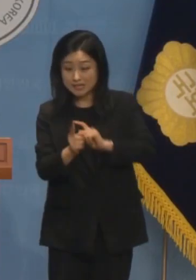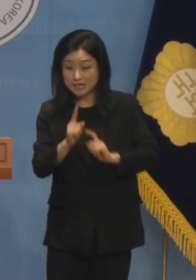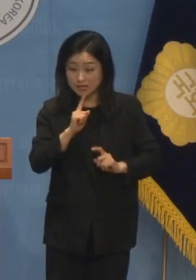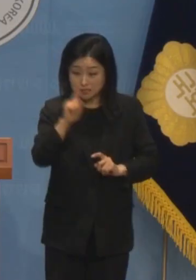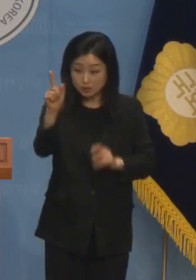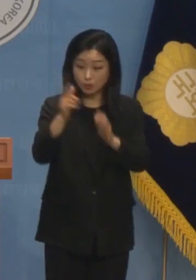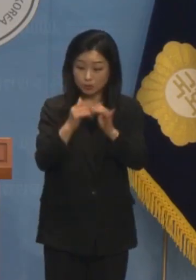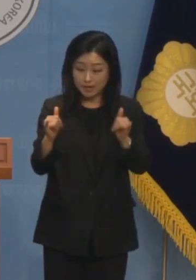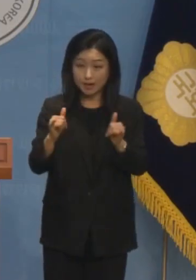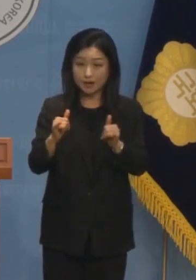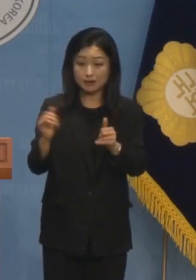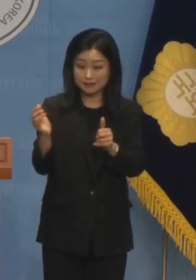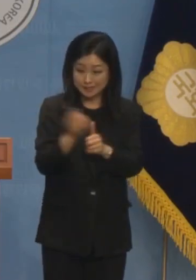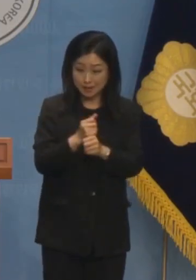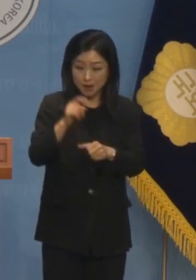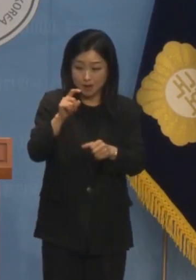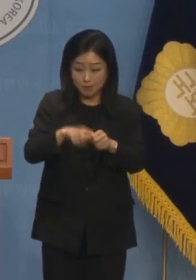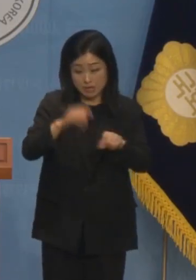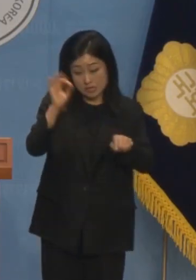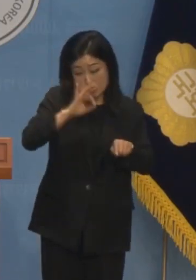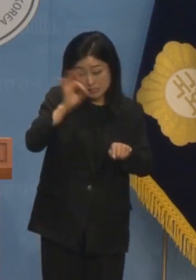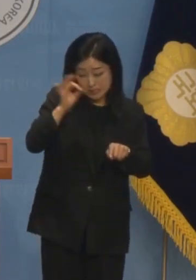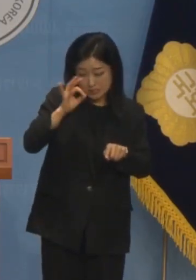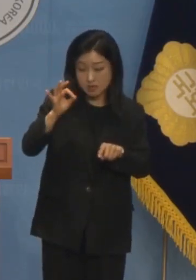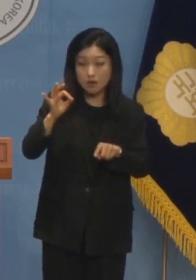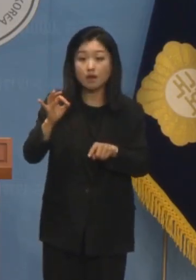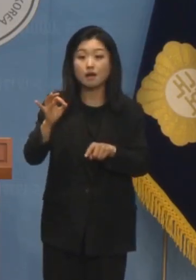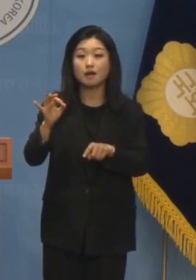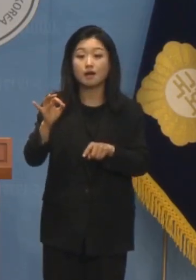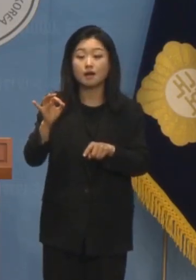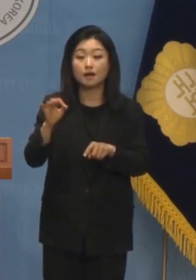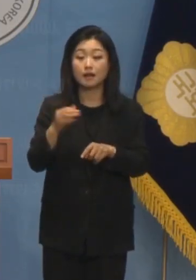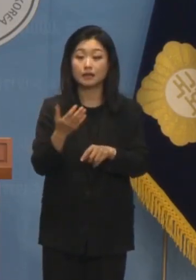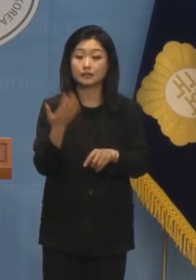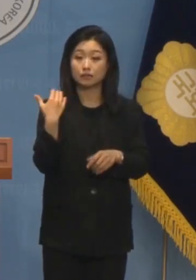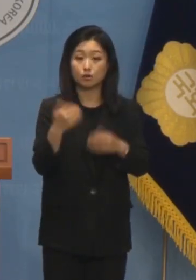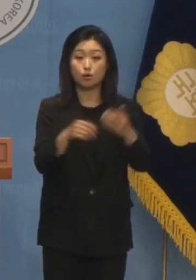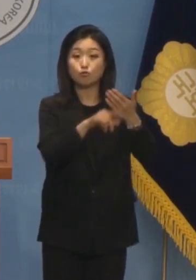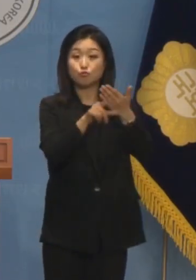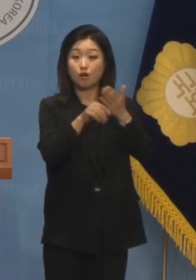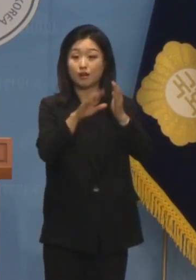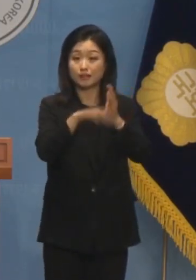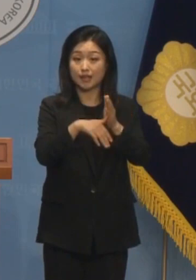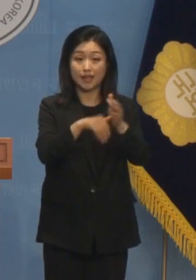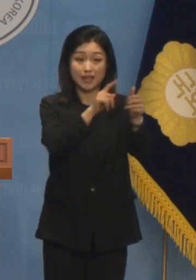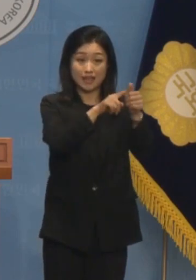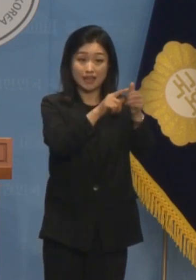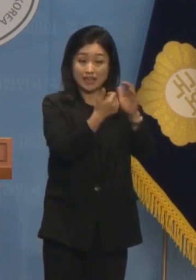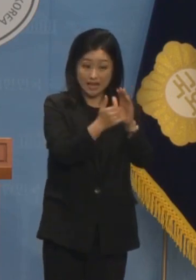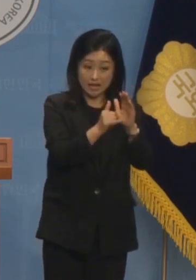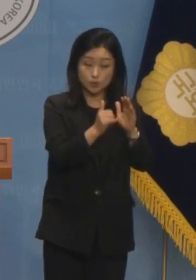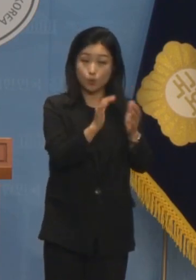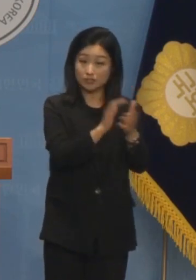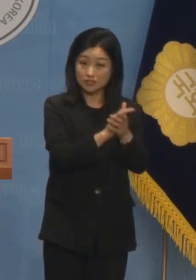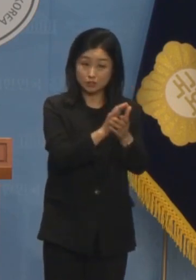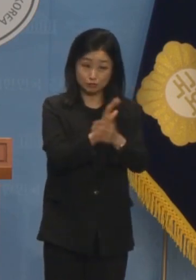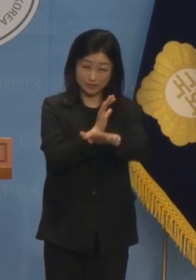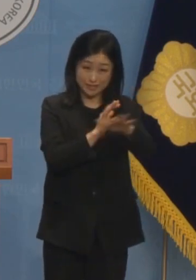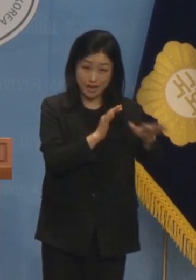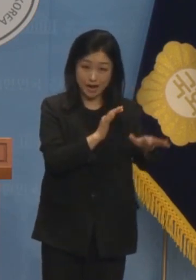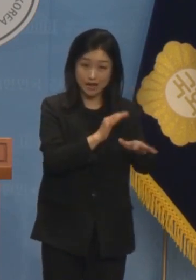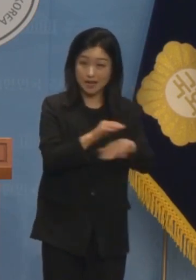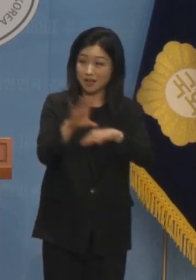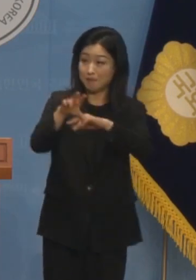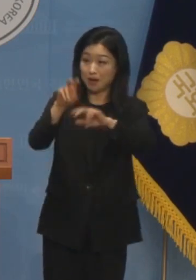신고한 사람을 처벌하겠다는 겁니다. 지난해 9월 류일임 방심위원장의 가족과 지인들은 방송사에